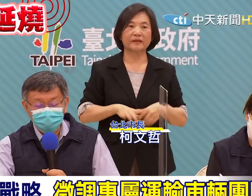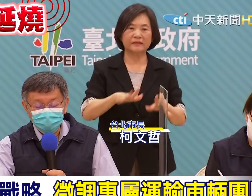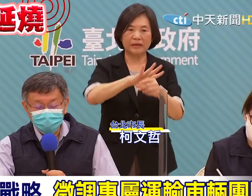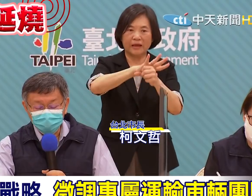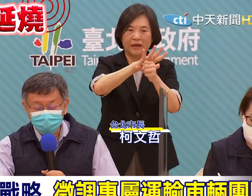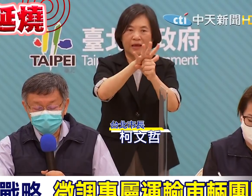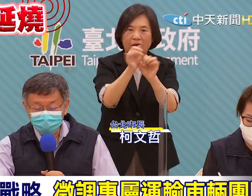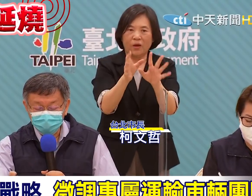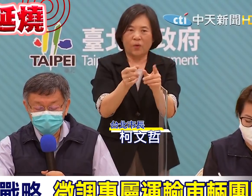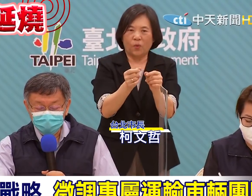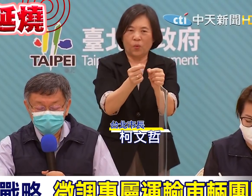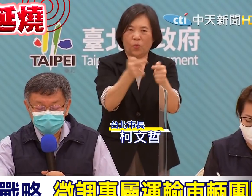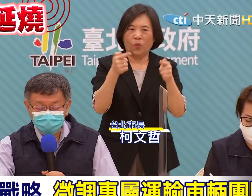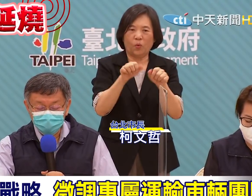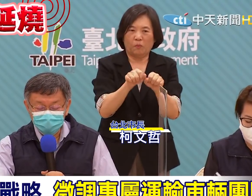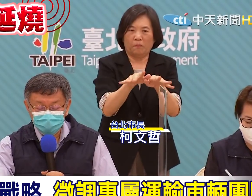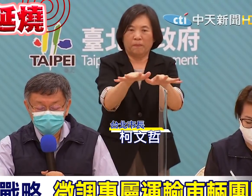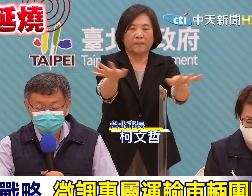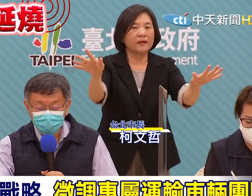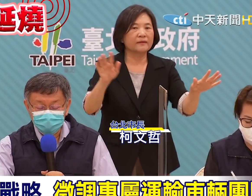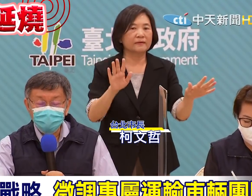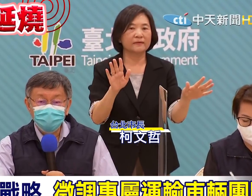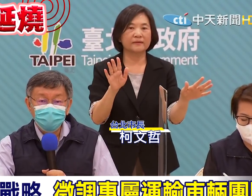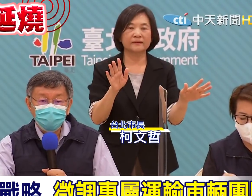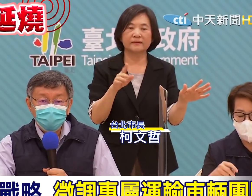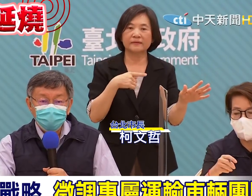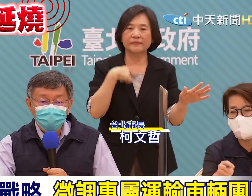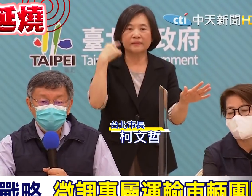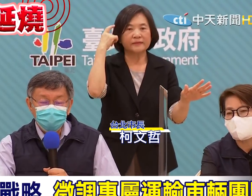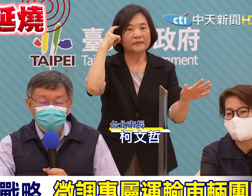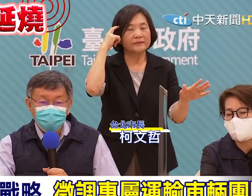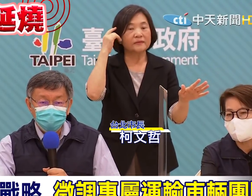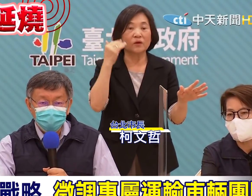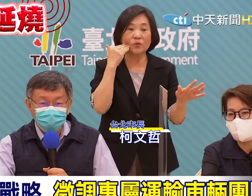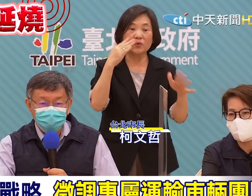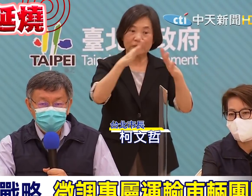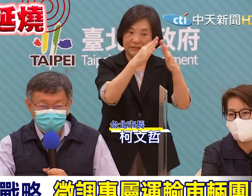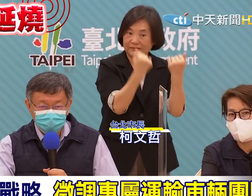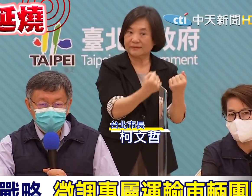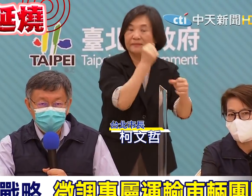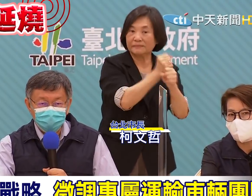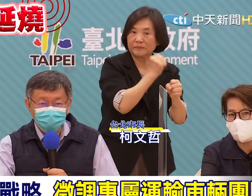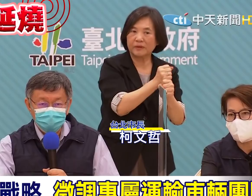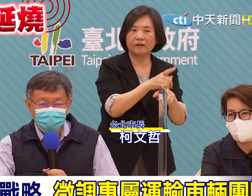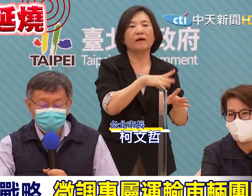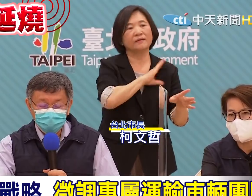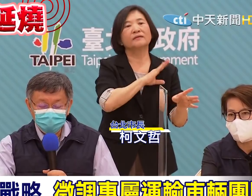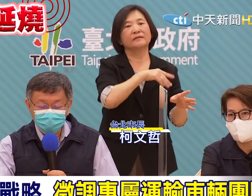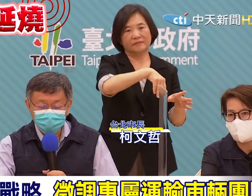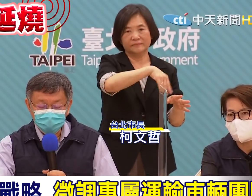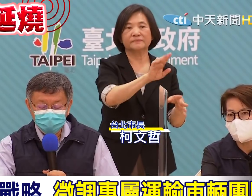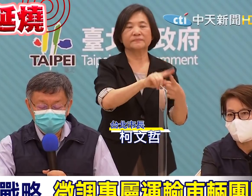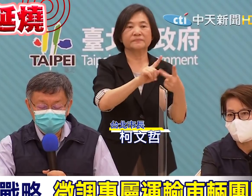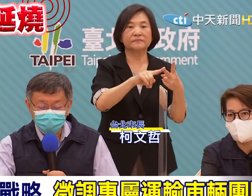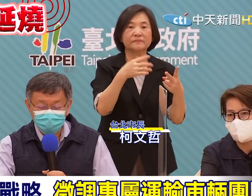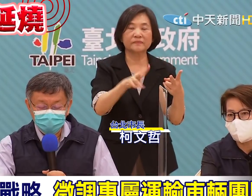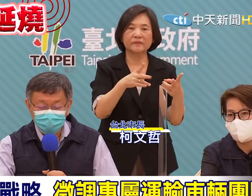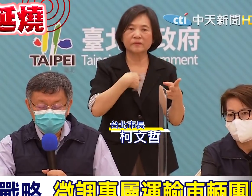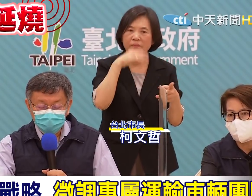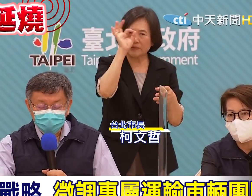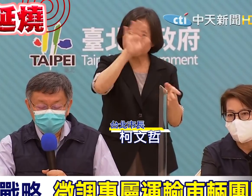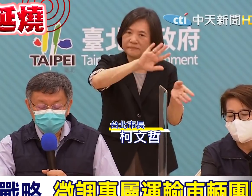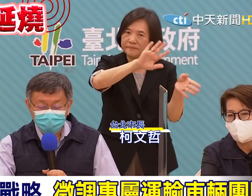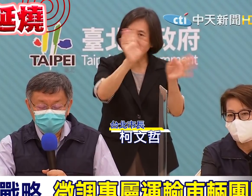扩延、扩散的啊，所以原则上是这样，可以居家办公的就居家办公，然后我们再视情况